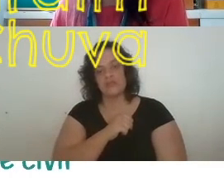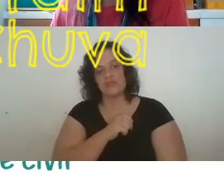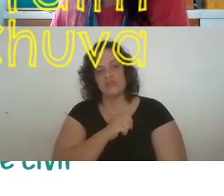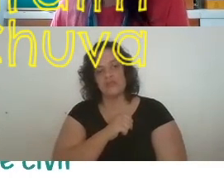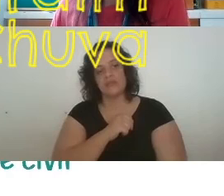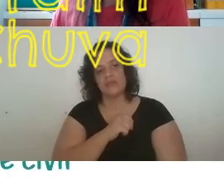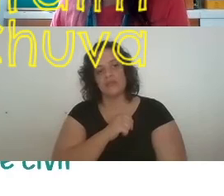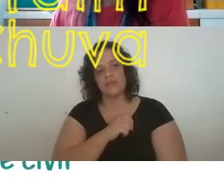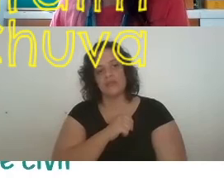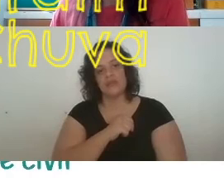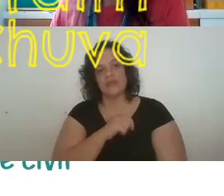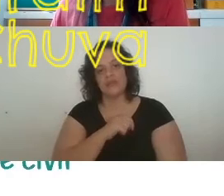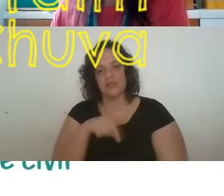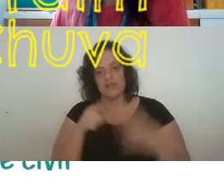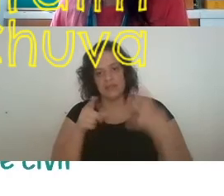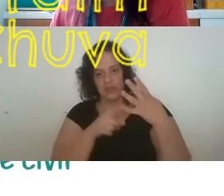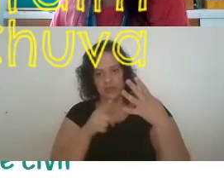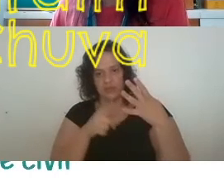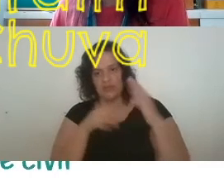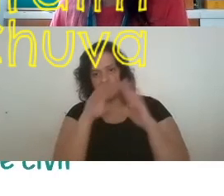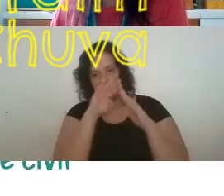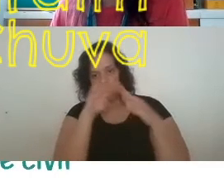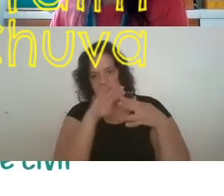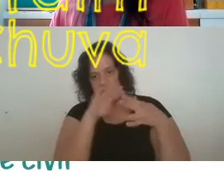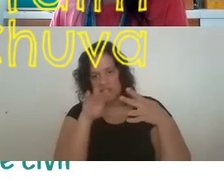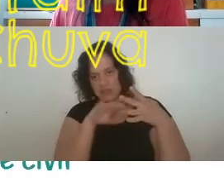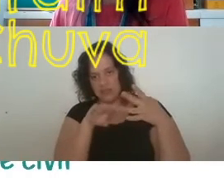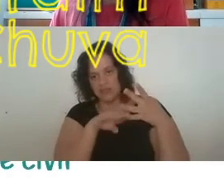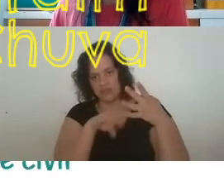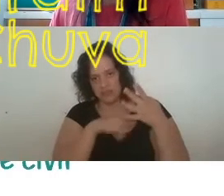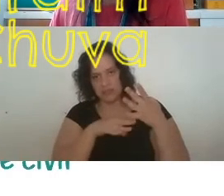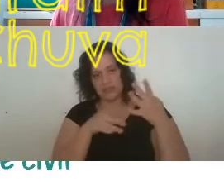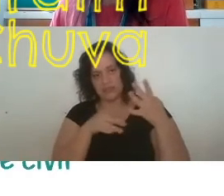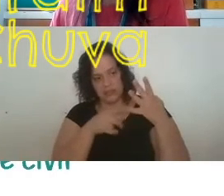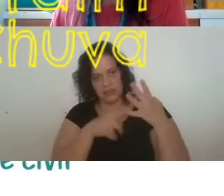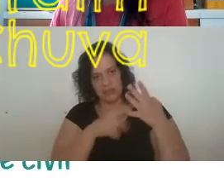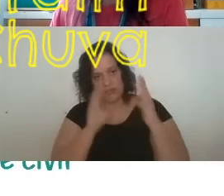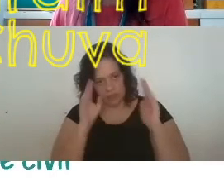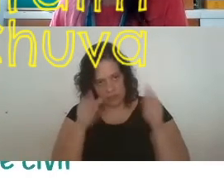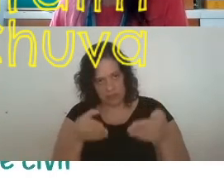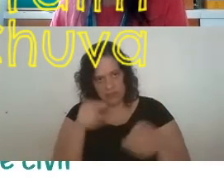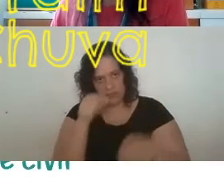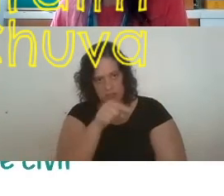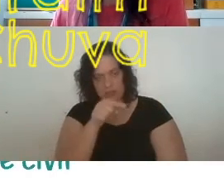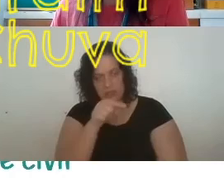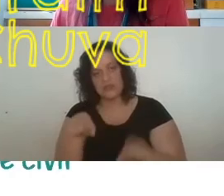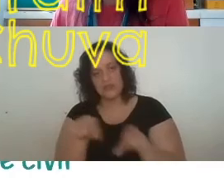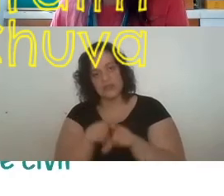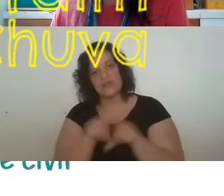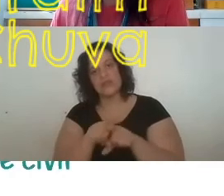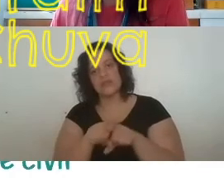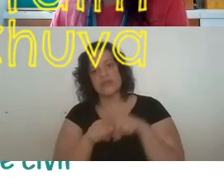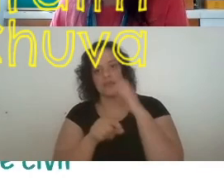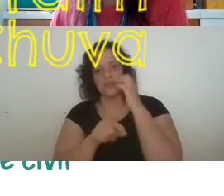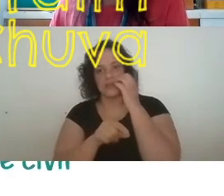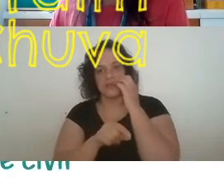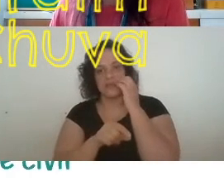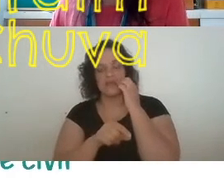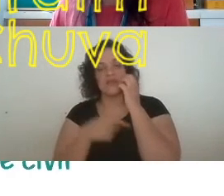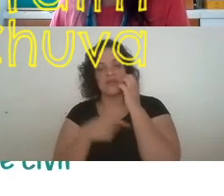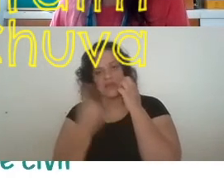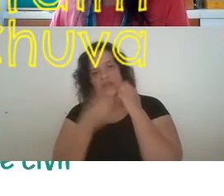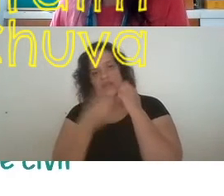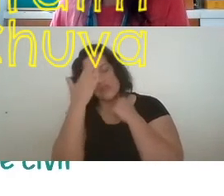etapa, realmente está se dedicando a isso, mas também que a gente tem uma visão, né, que os nossos desafios